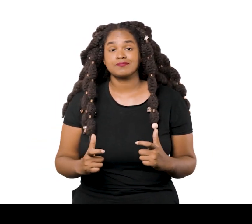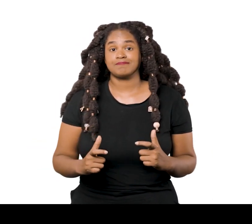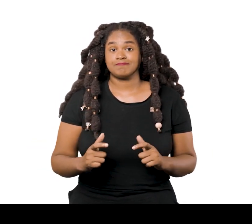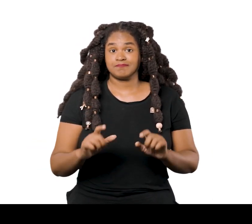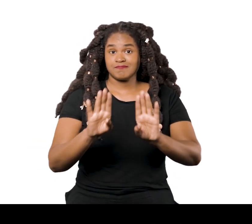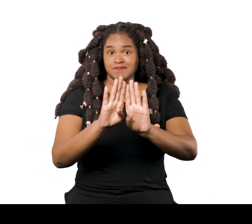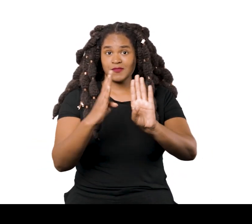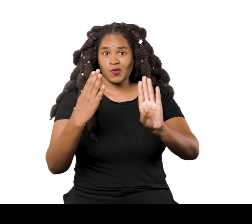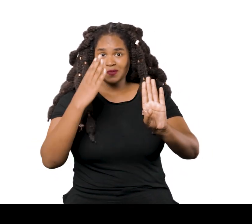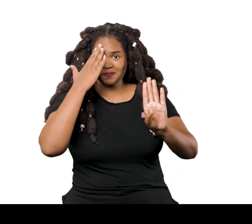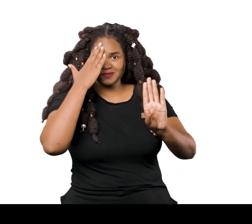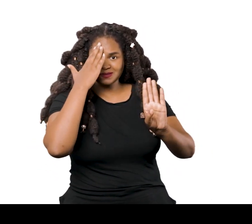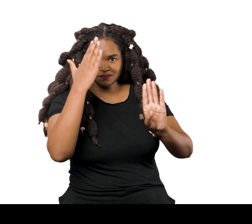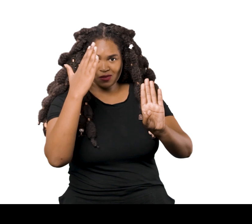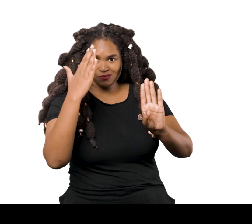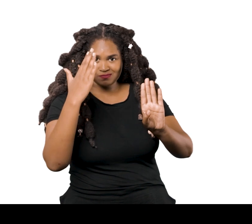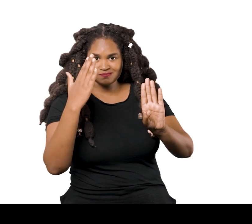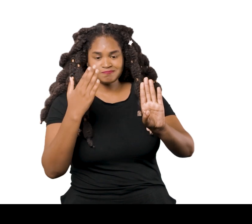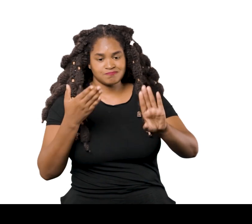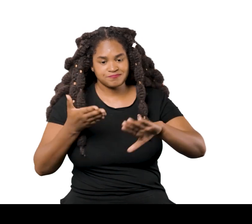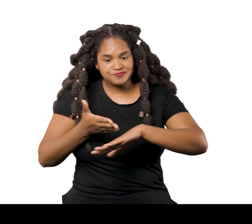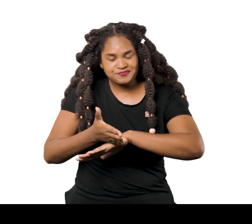da exposição.